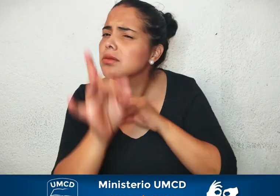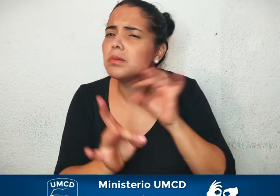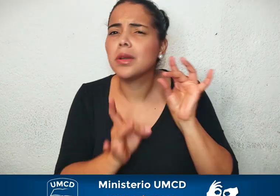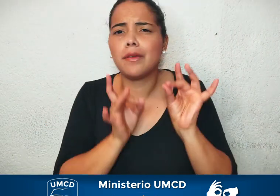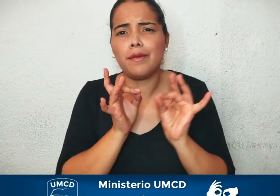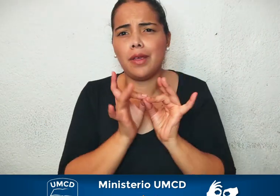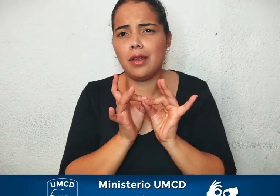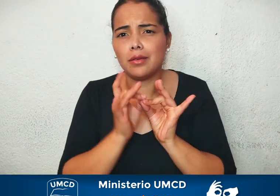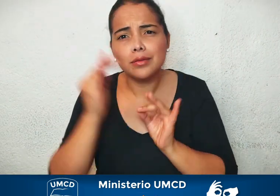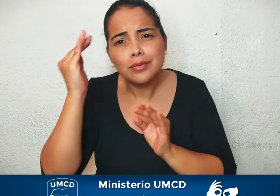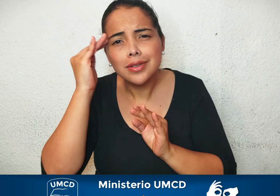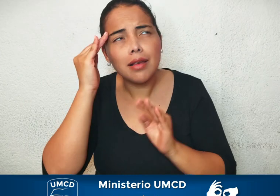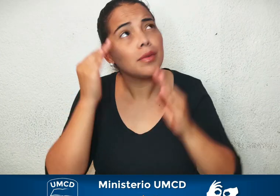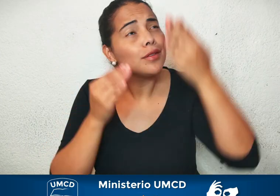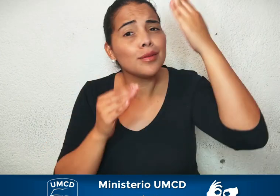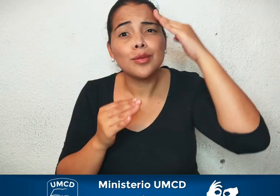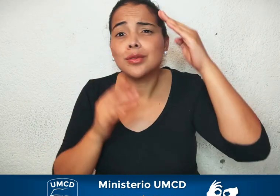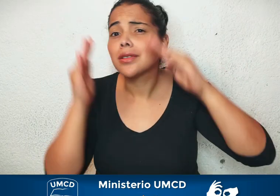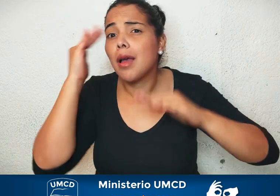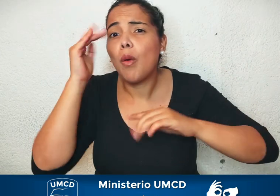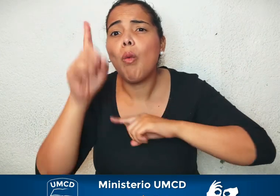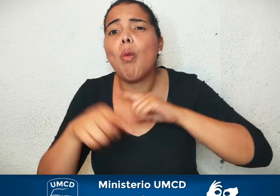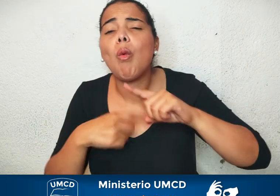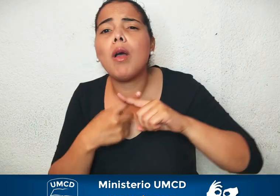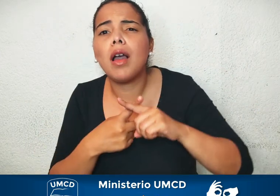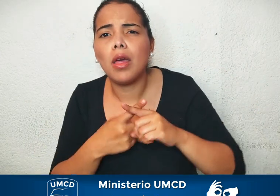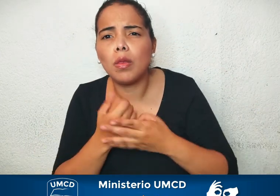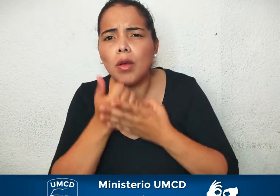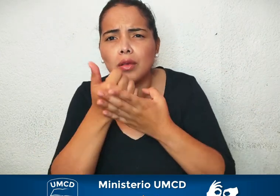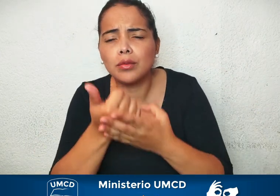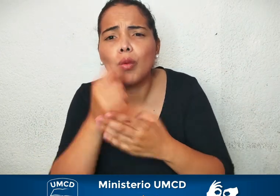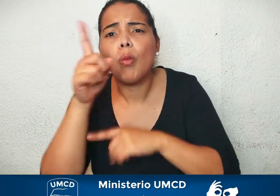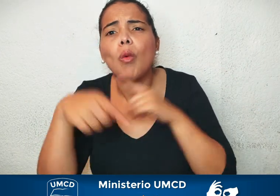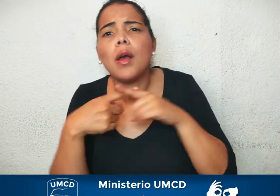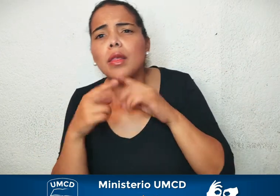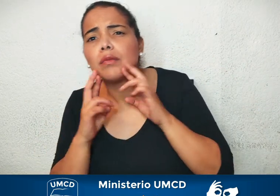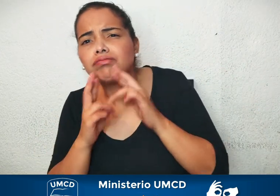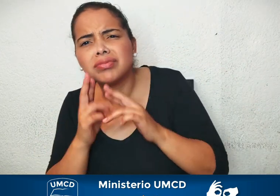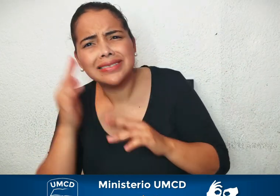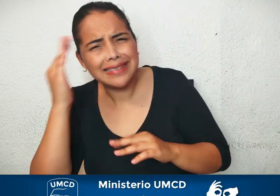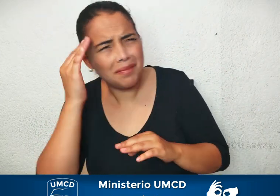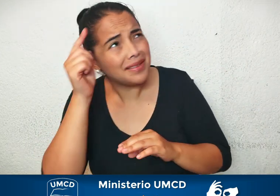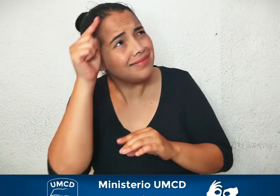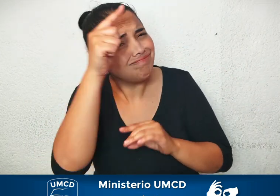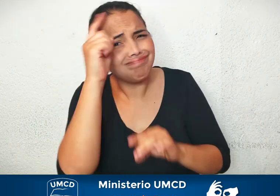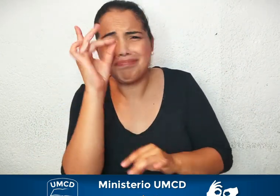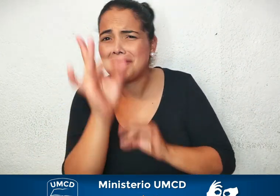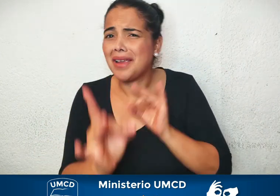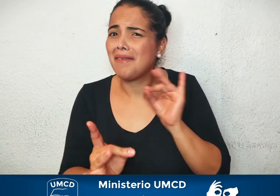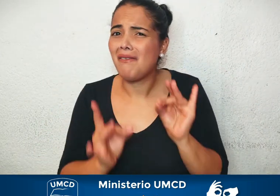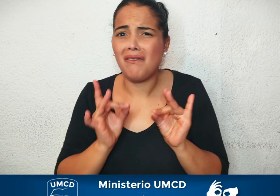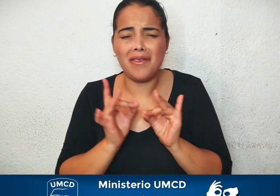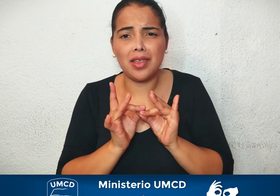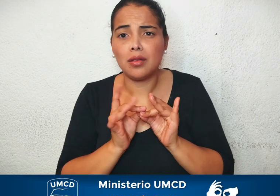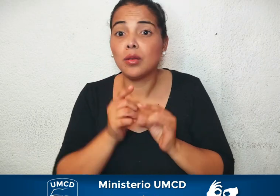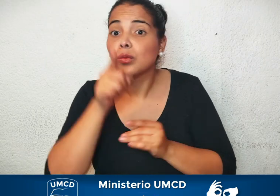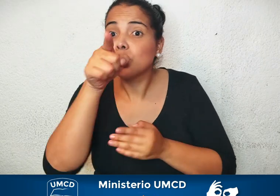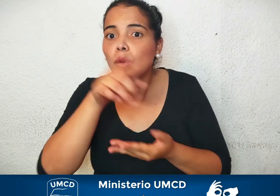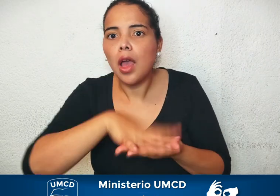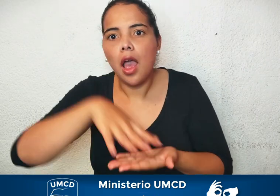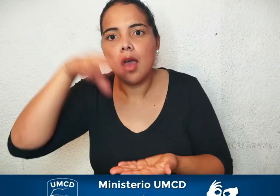siempre va a encajar en el tiempo que Él ha designado y que ese tiempo es exacto, es ahí donde nosotros